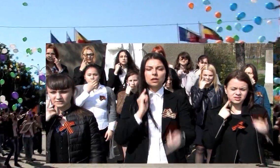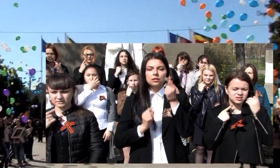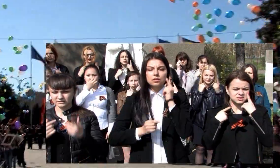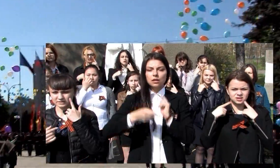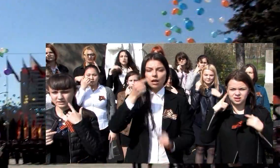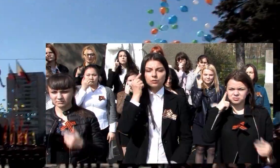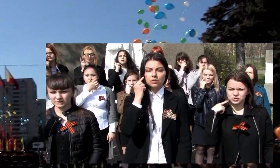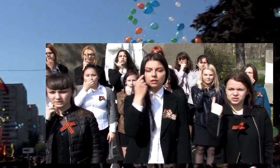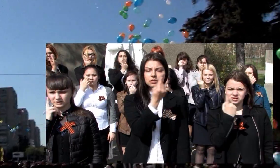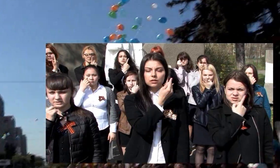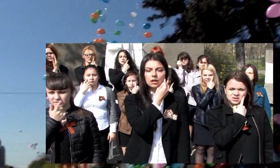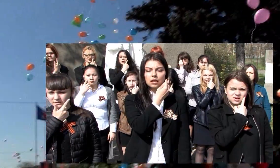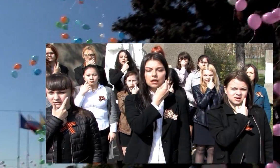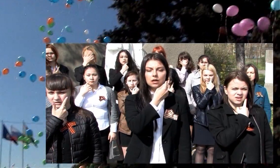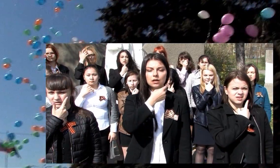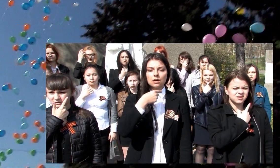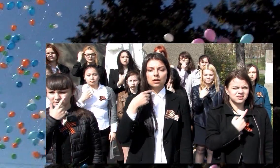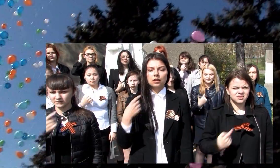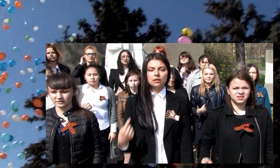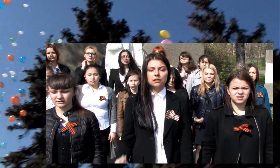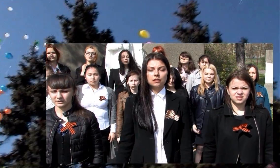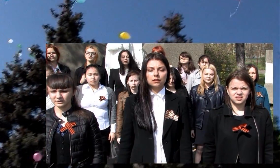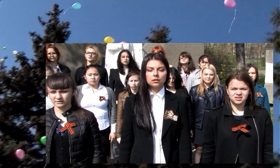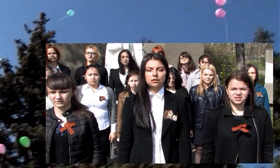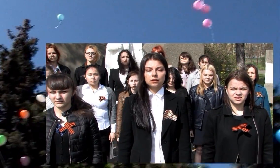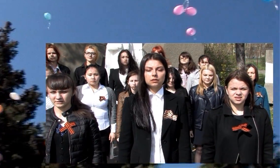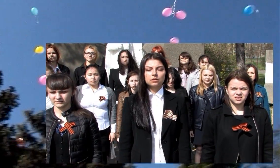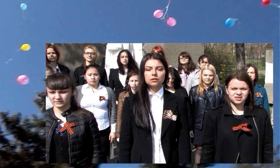радость со слезами на глазах.